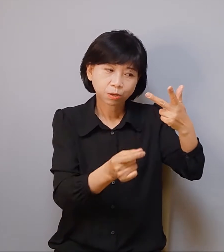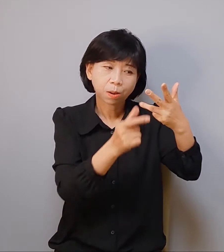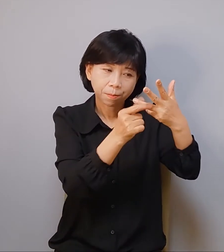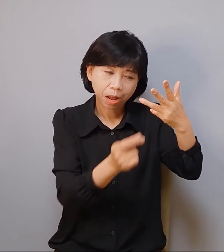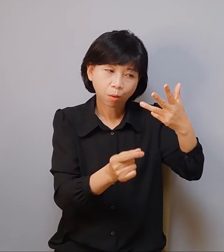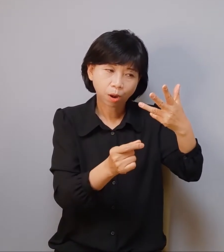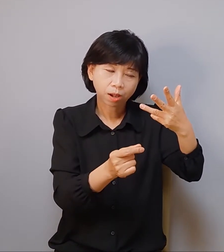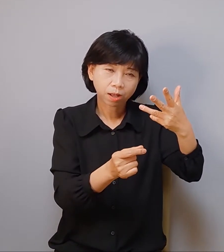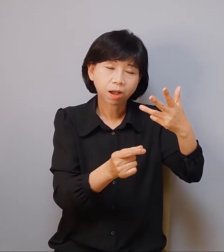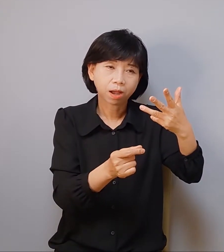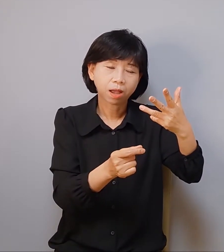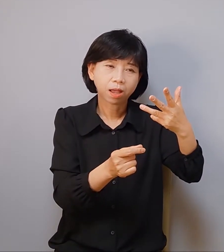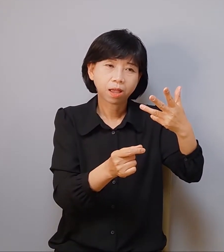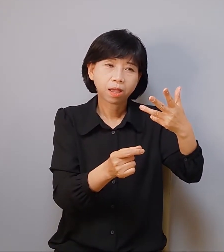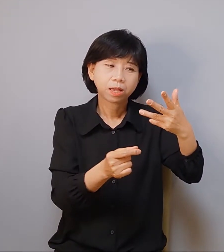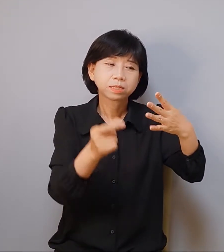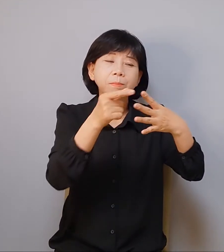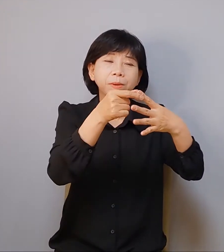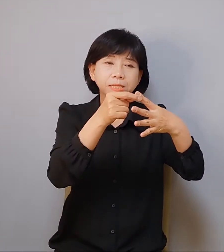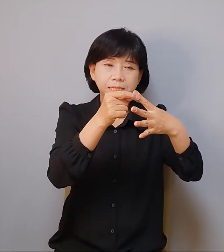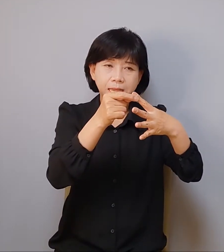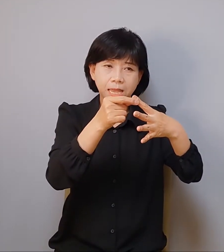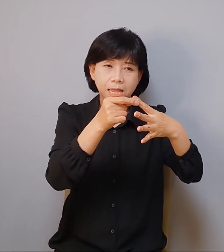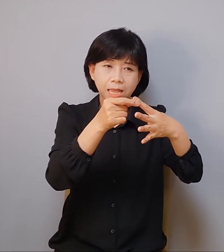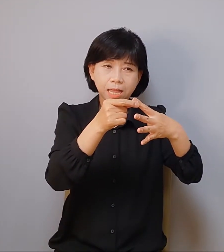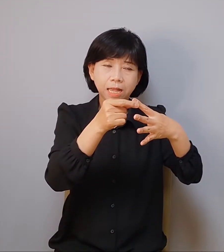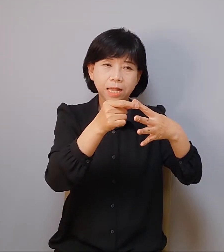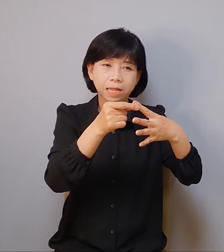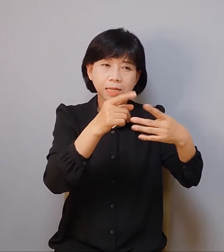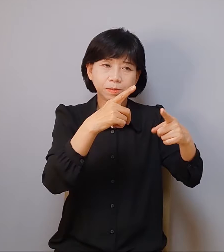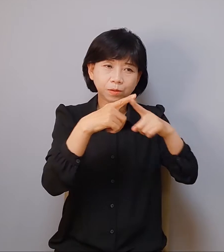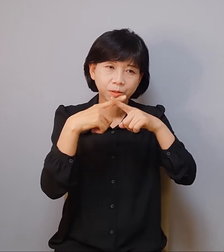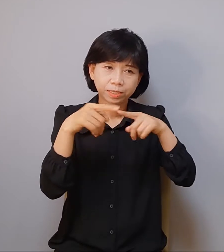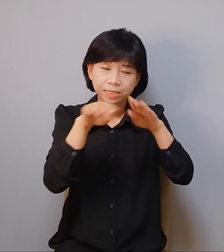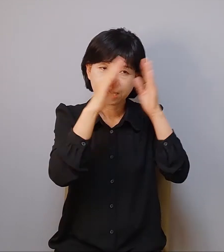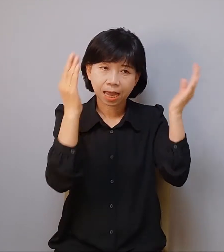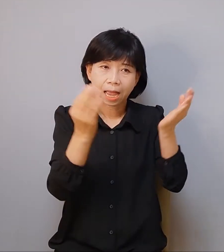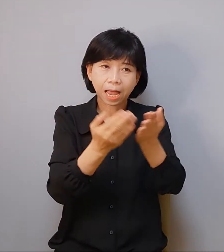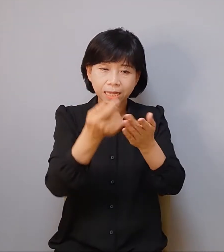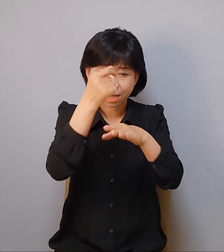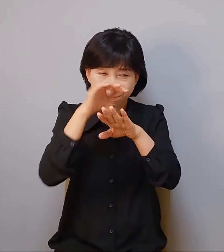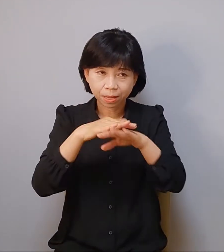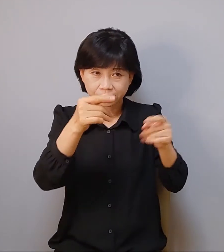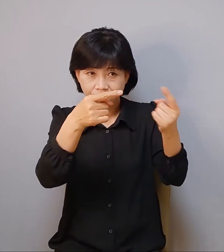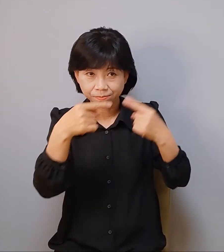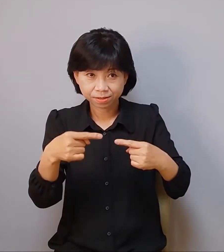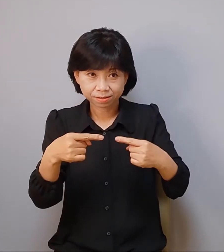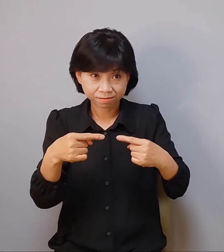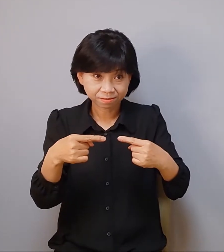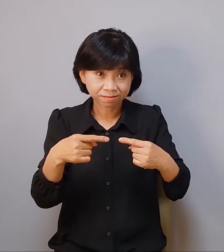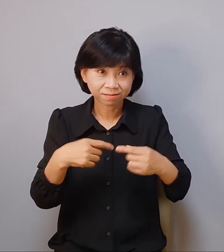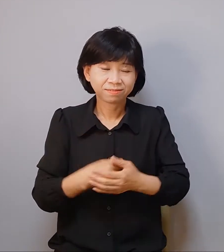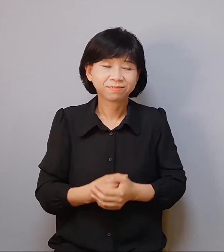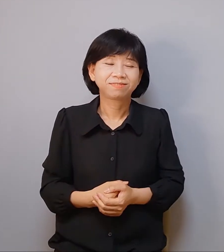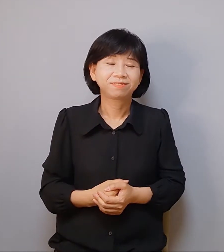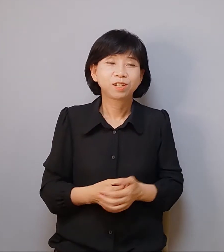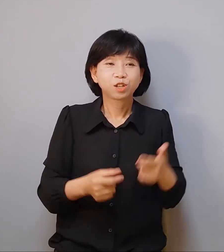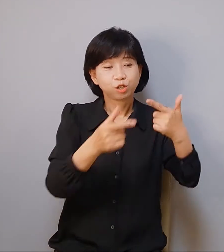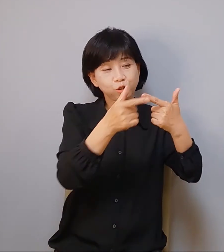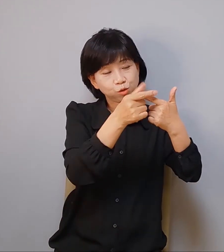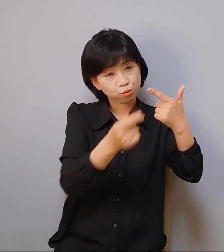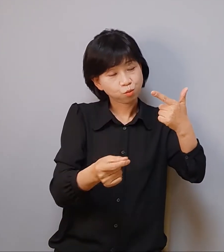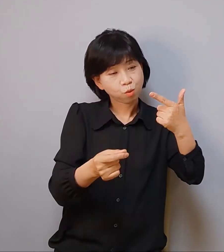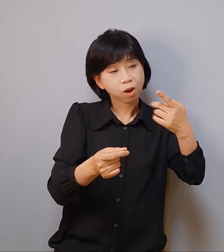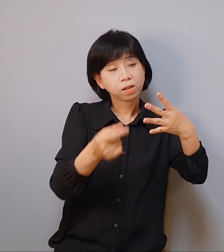거니까요. 여러분들이 같이 모시고 나오시면 좋겠습니다. 우리 6월 첫 번째 주일은 절기 중으로는 성령